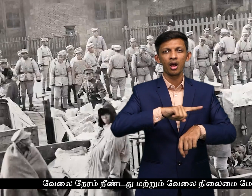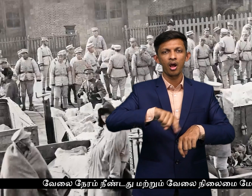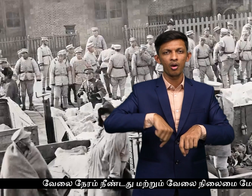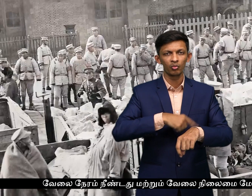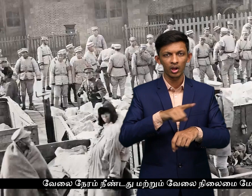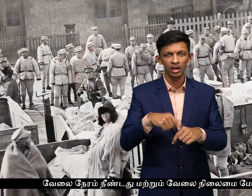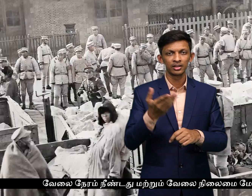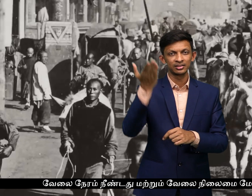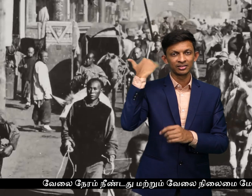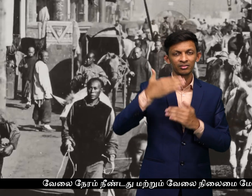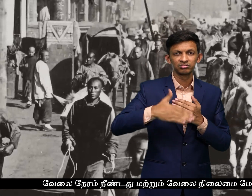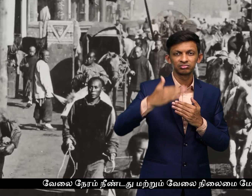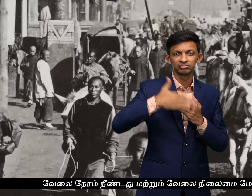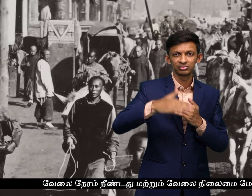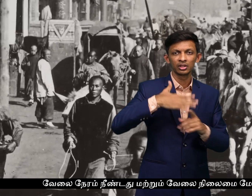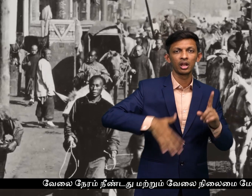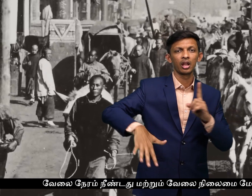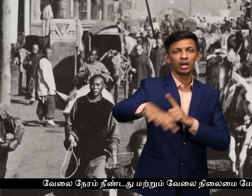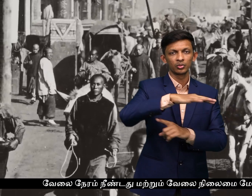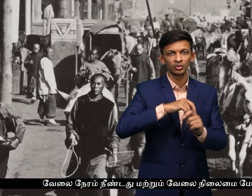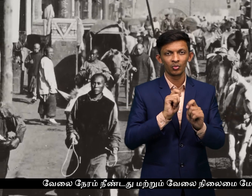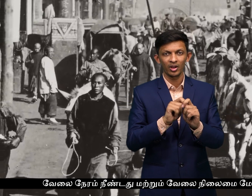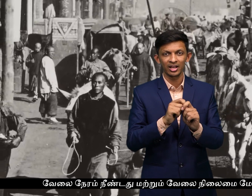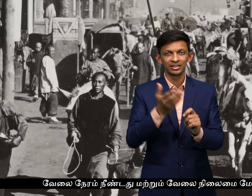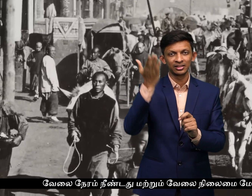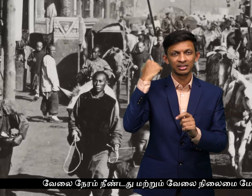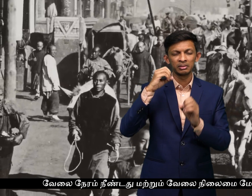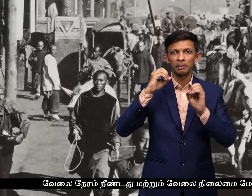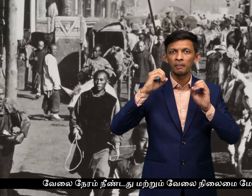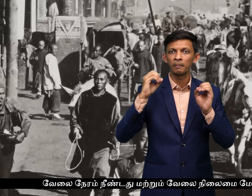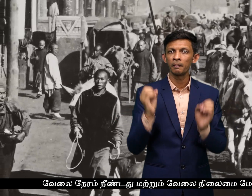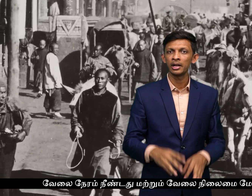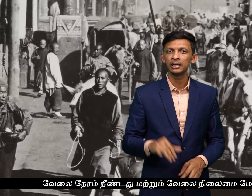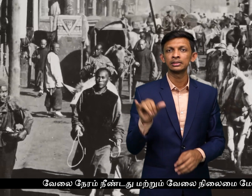வேலை நேரம் நீண்டது மற்றும் வேலை நிலைமை மோசமாக இருந்தது.